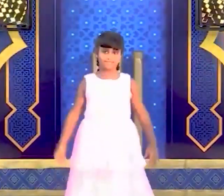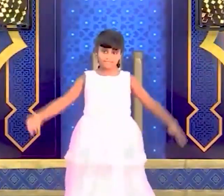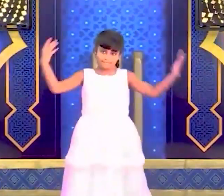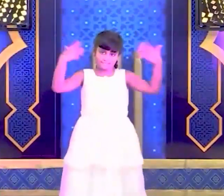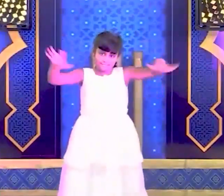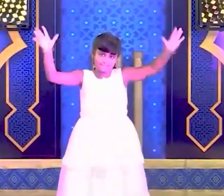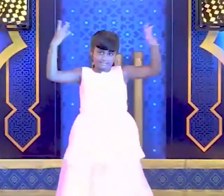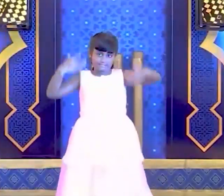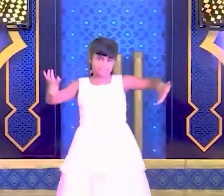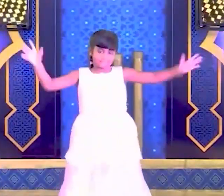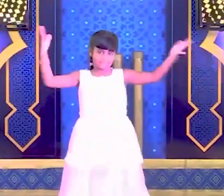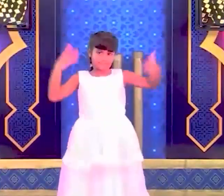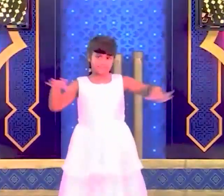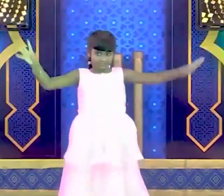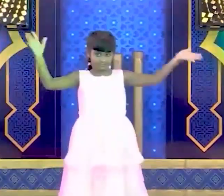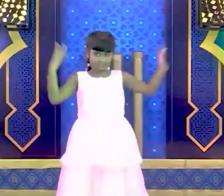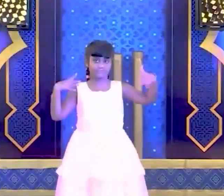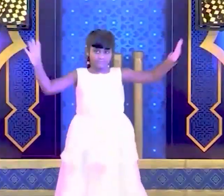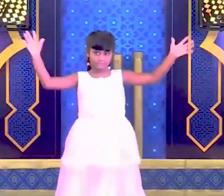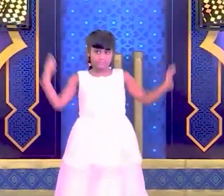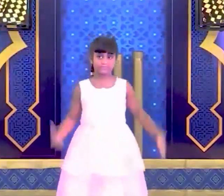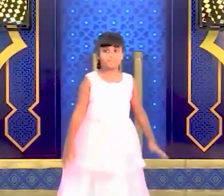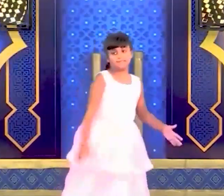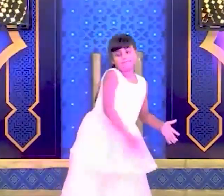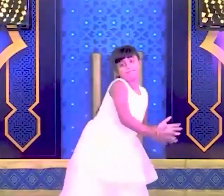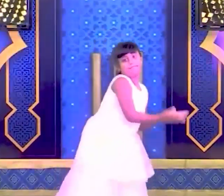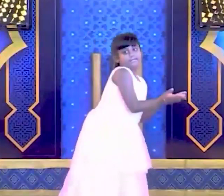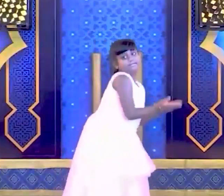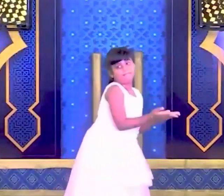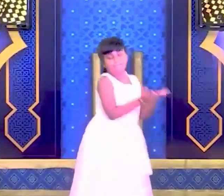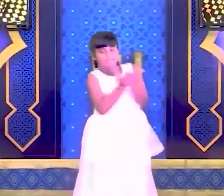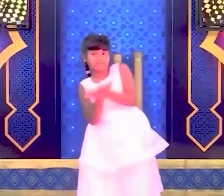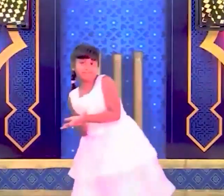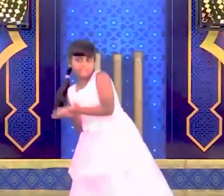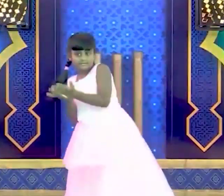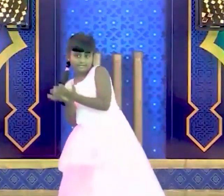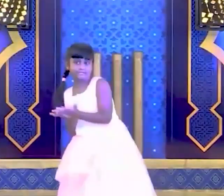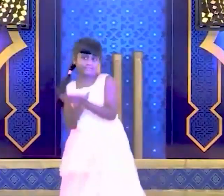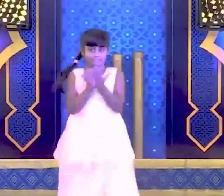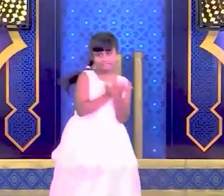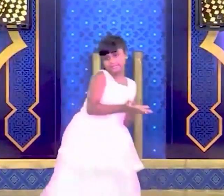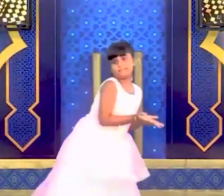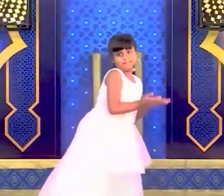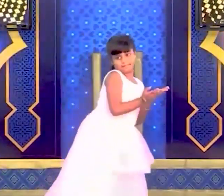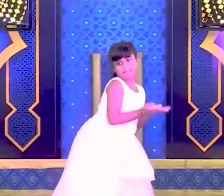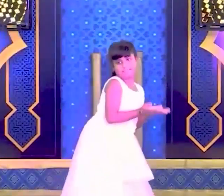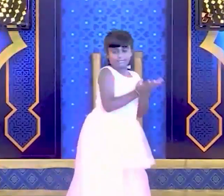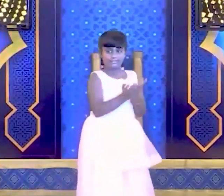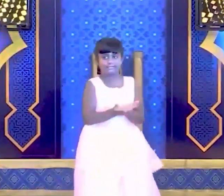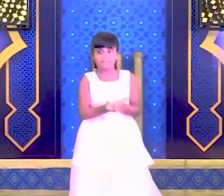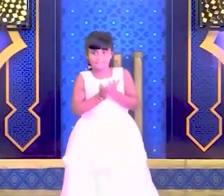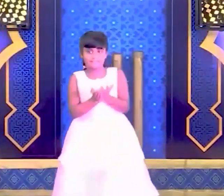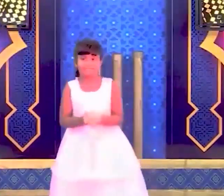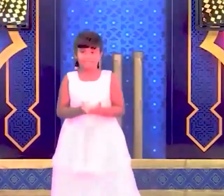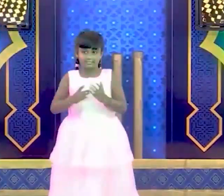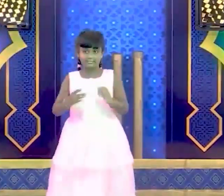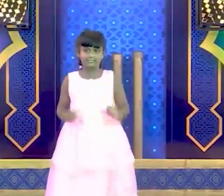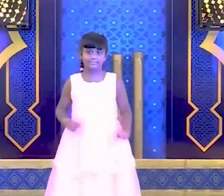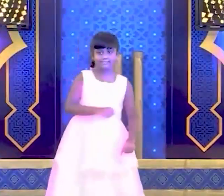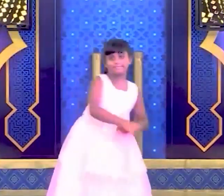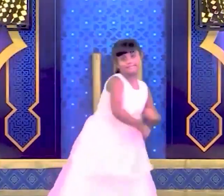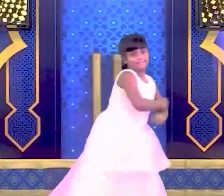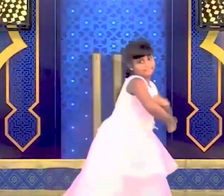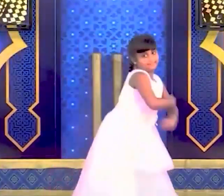स्वर्ग को पृथ्वी पर जाएंगे पर उसका वचन हमेशा रहेगा।